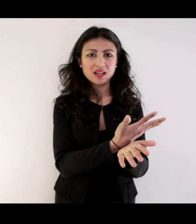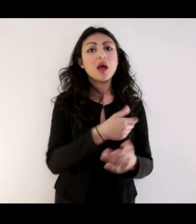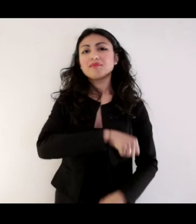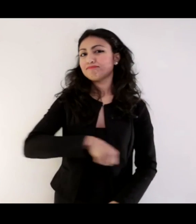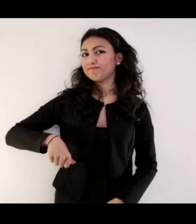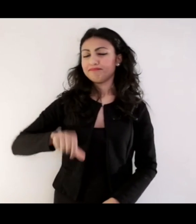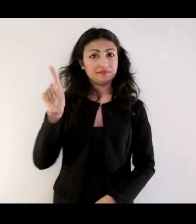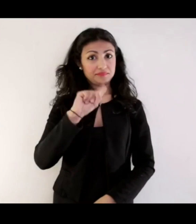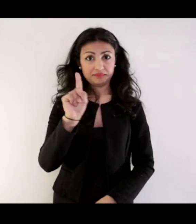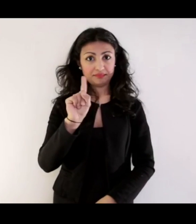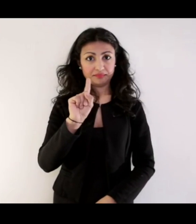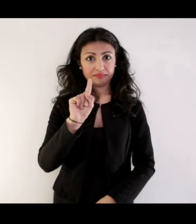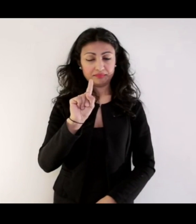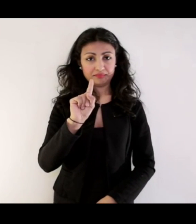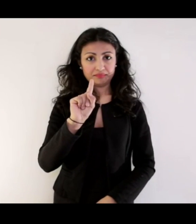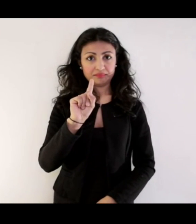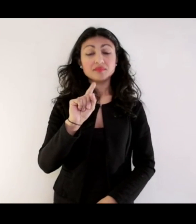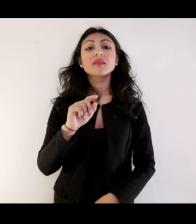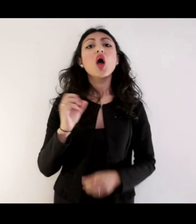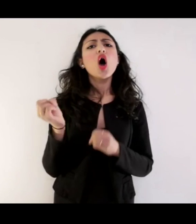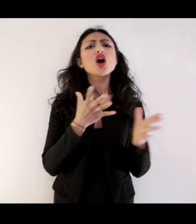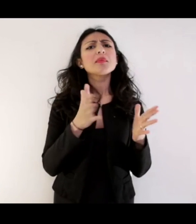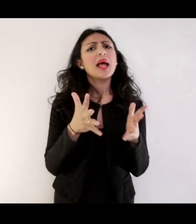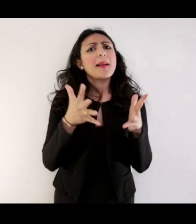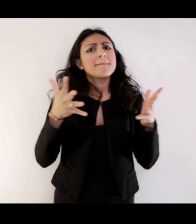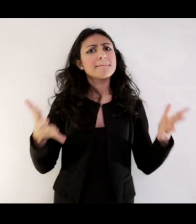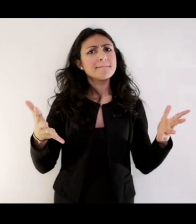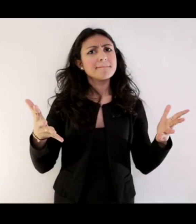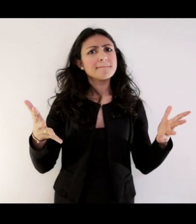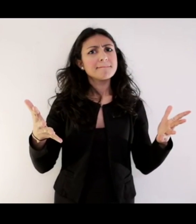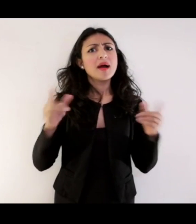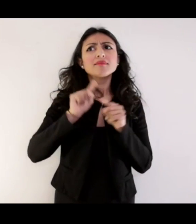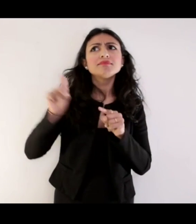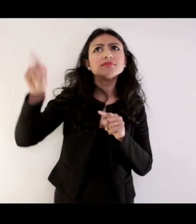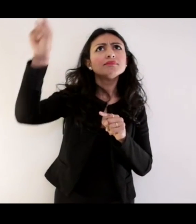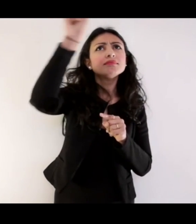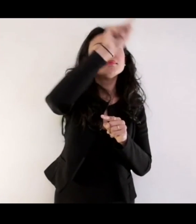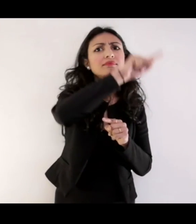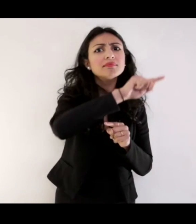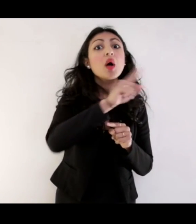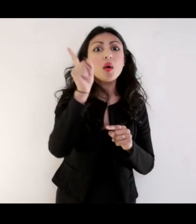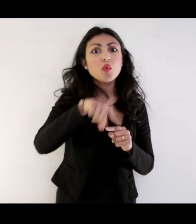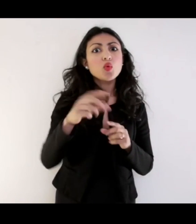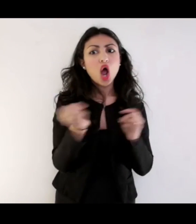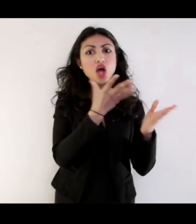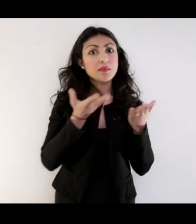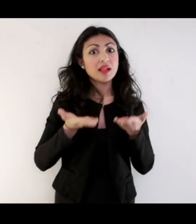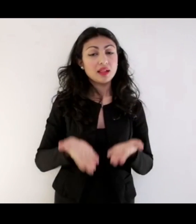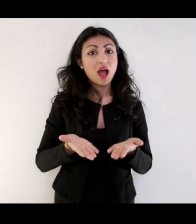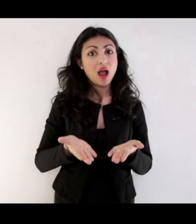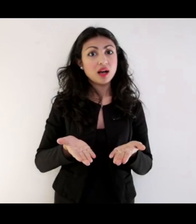il parto vaginale rispetto al parto cesareo, quello che dobbiamo sapere è che ogni ospedale, soprattutto i grandi ospedali come il